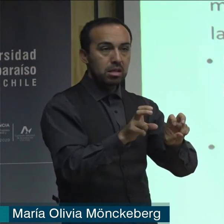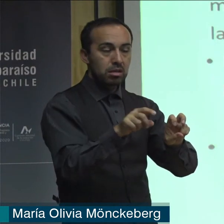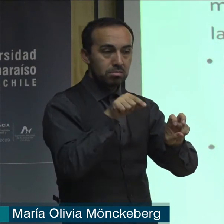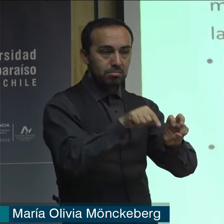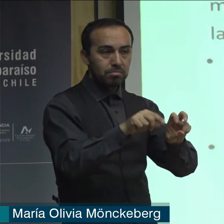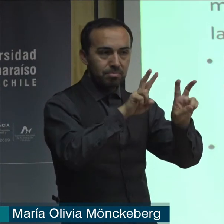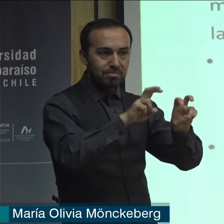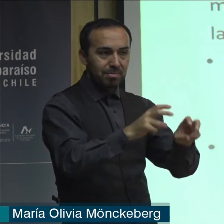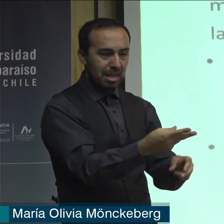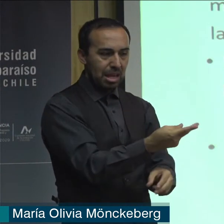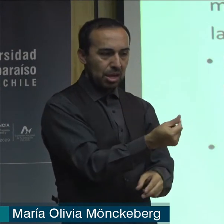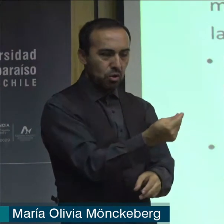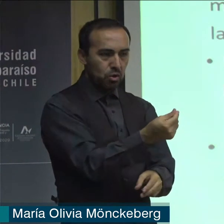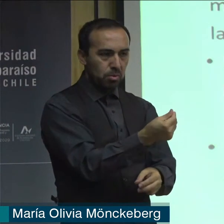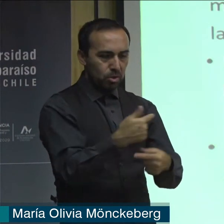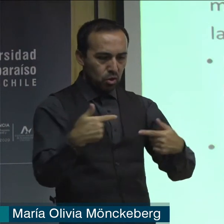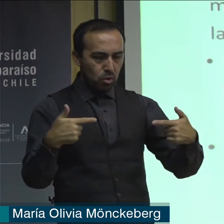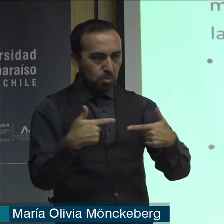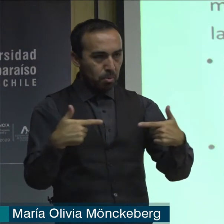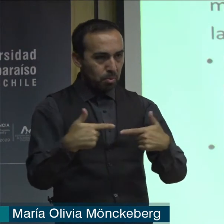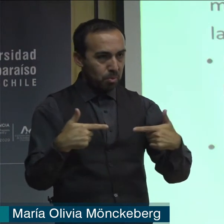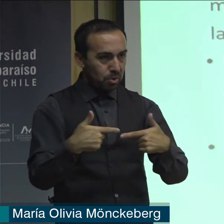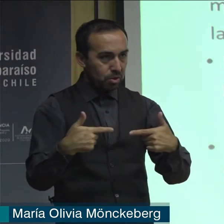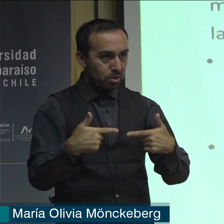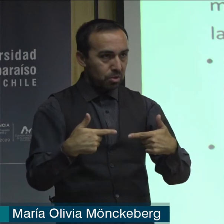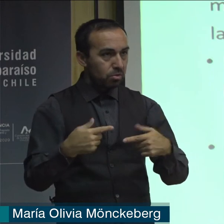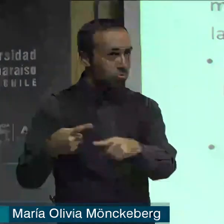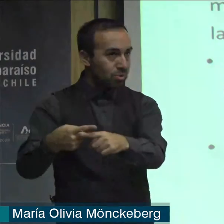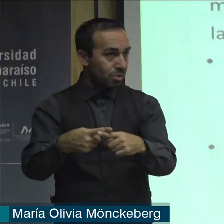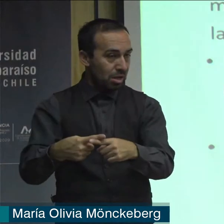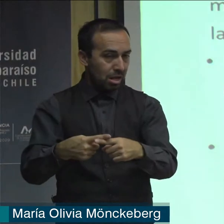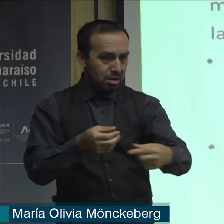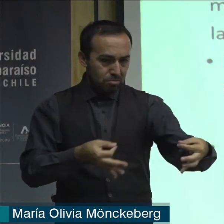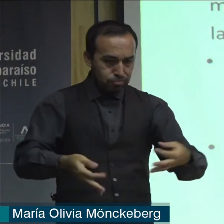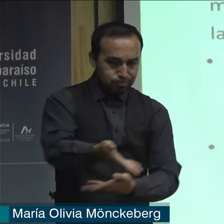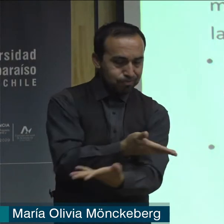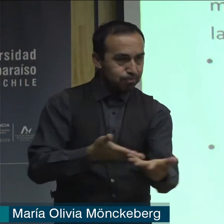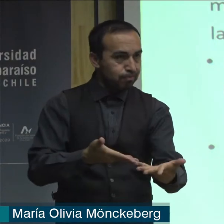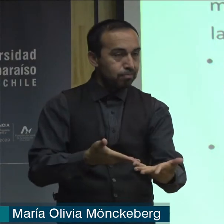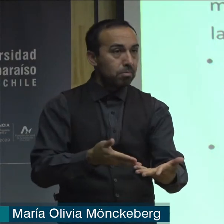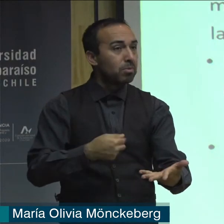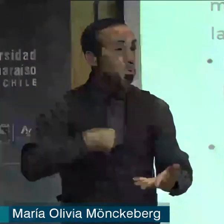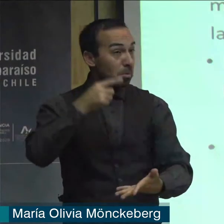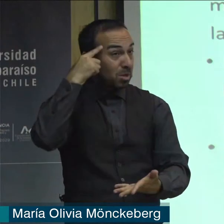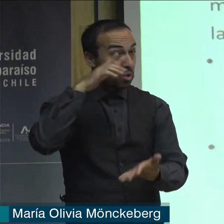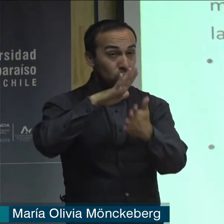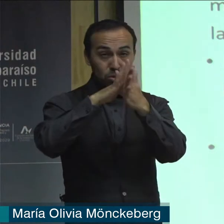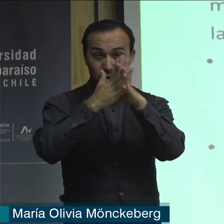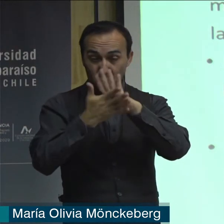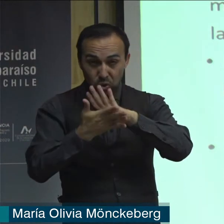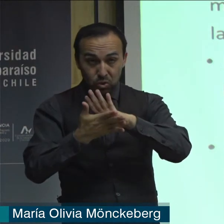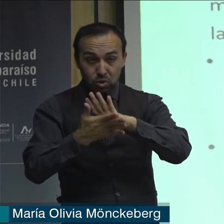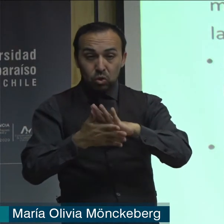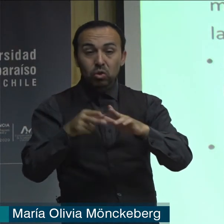político social yo creo que todo lo que se hizo en materia de represión